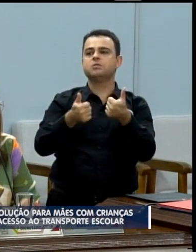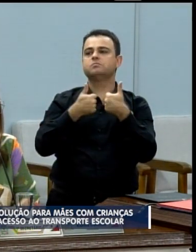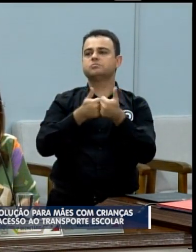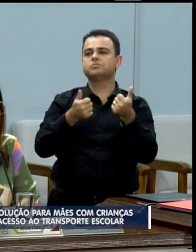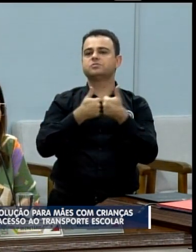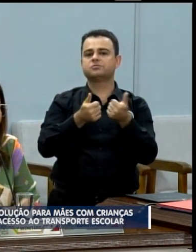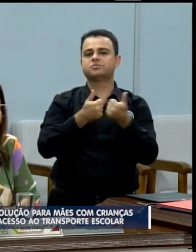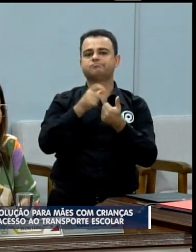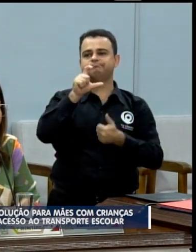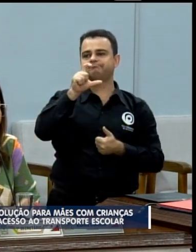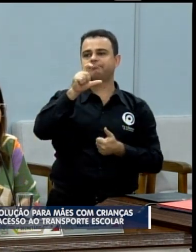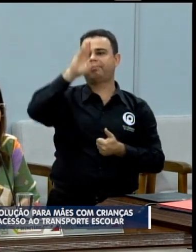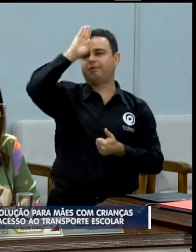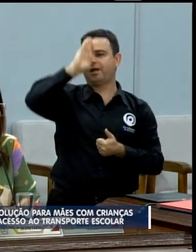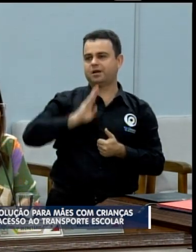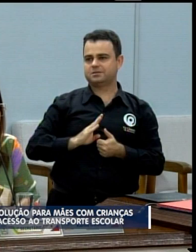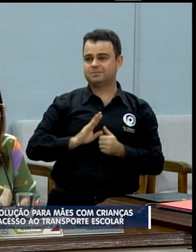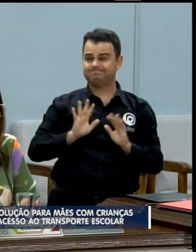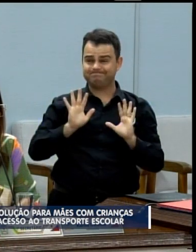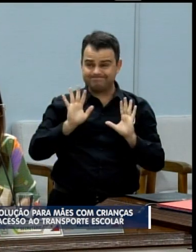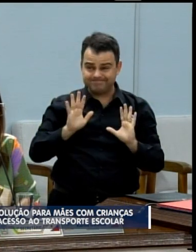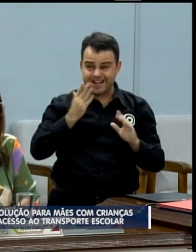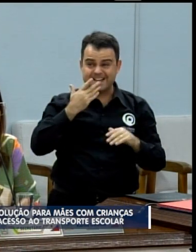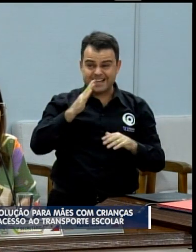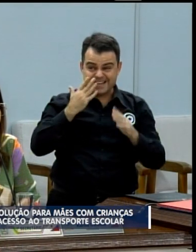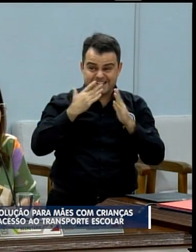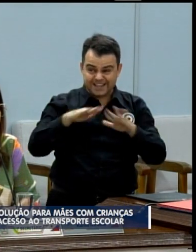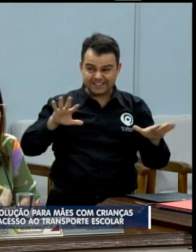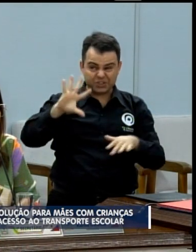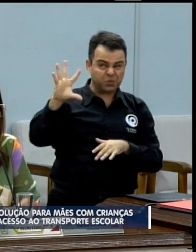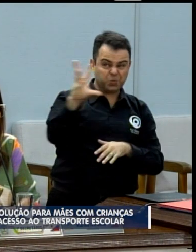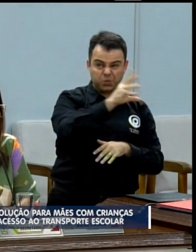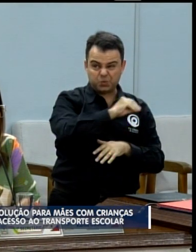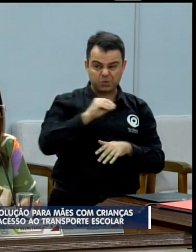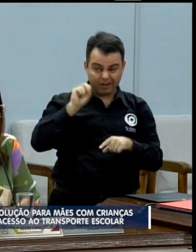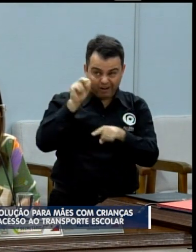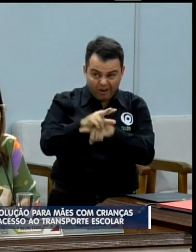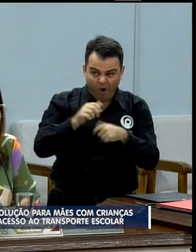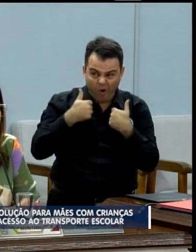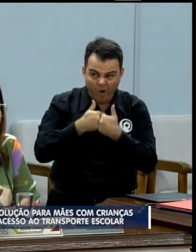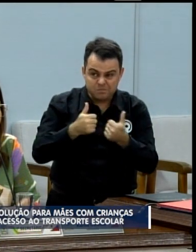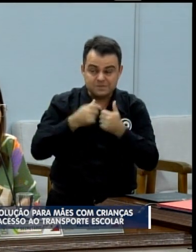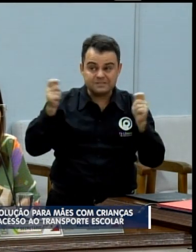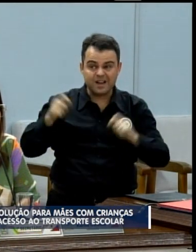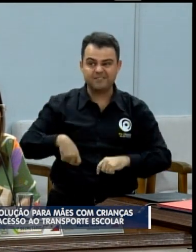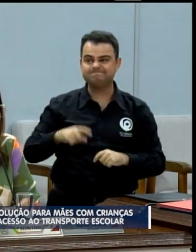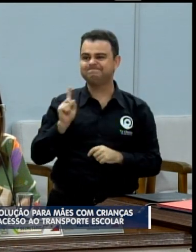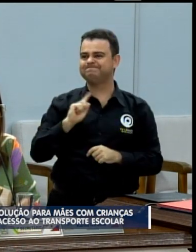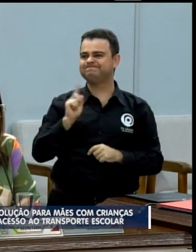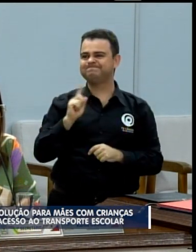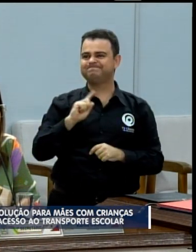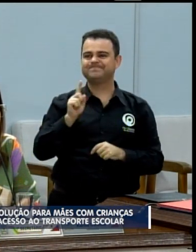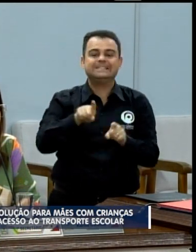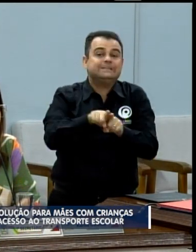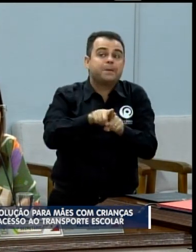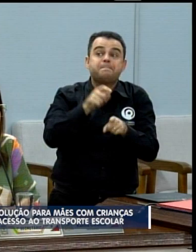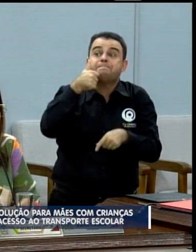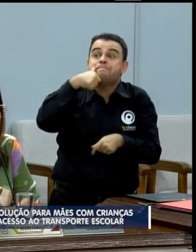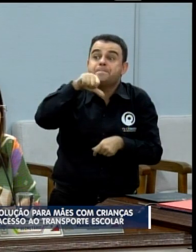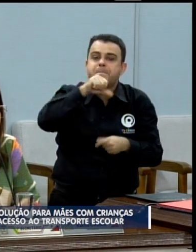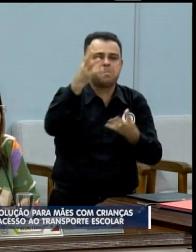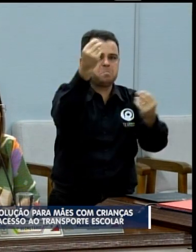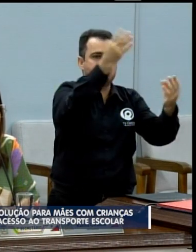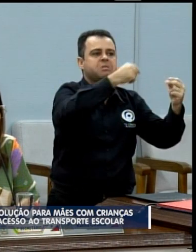conversar. Não é toda criança que tem a condição de pegar transporte público, e não é toda mãe que tem condição também de ficar levando